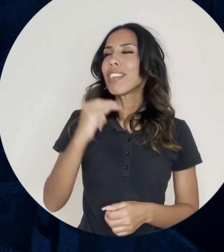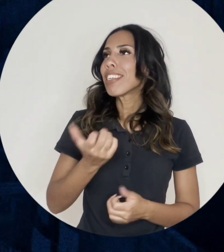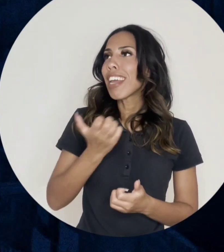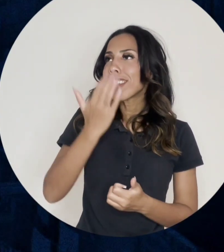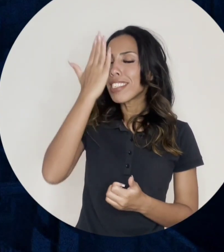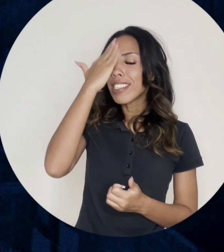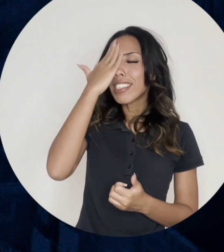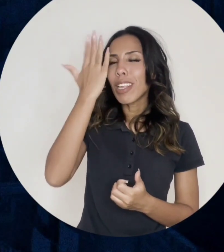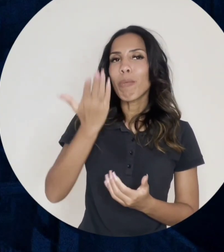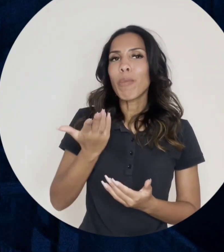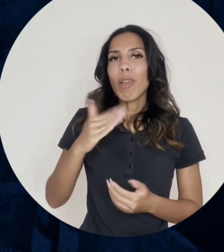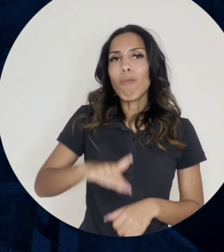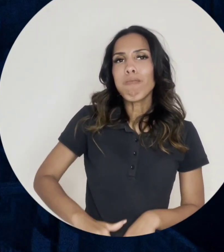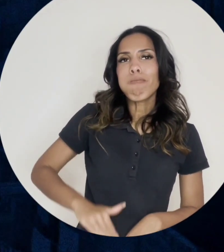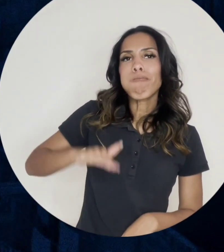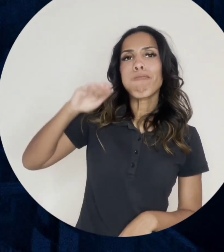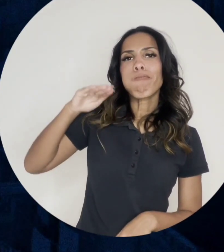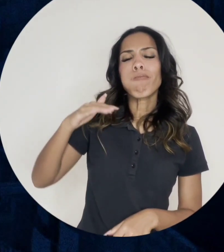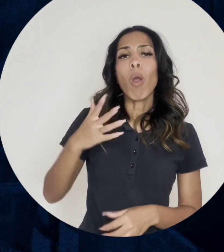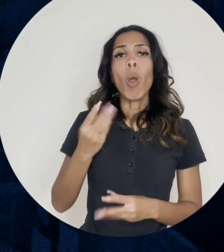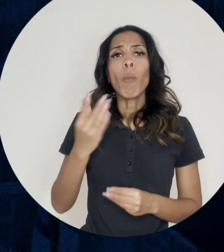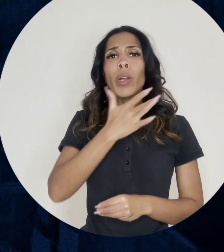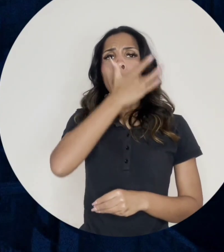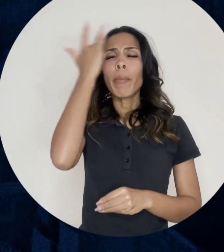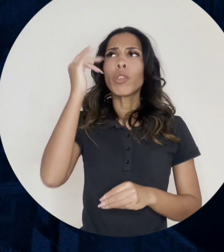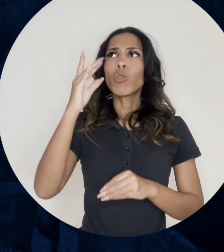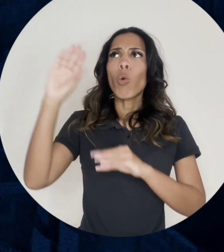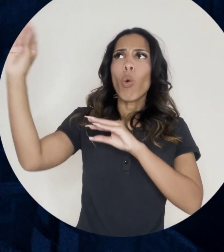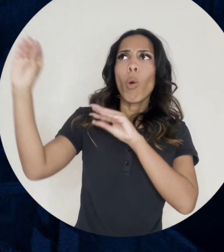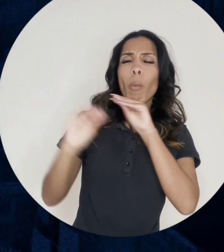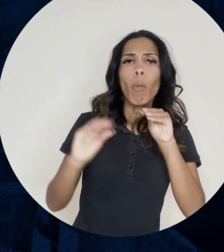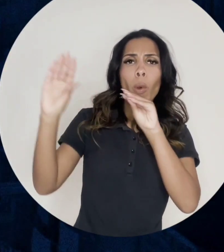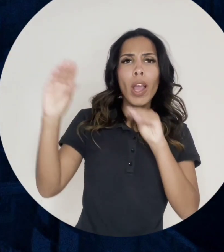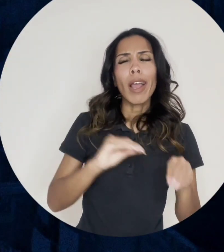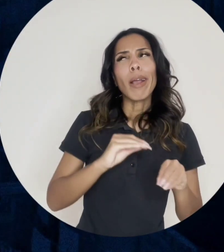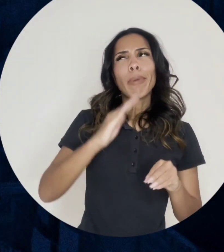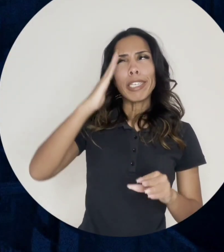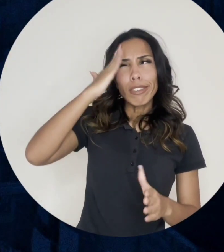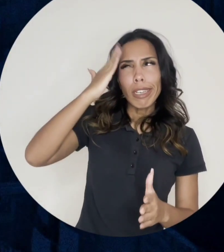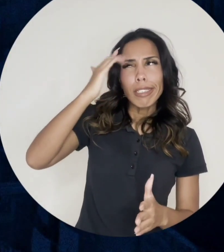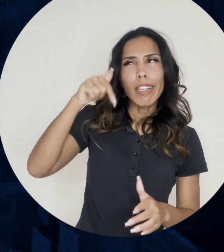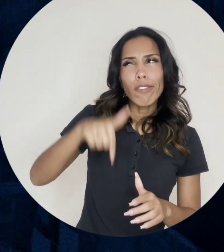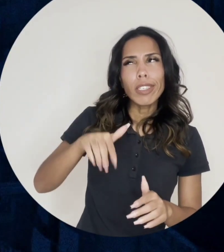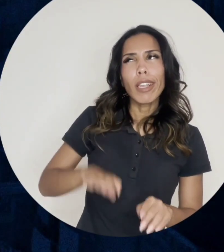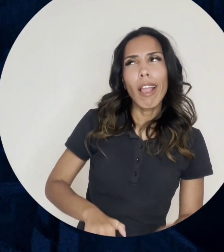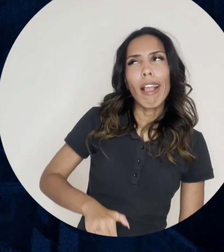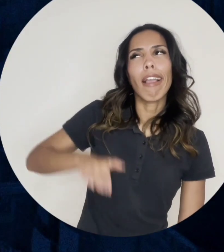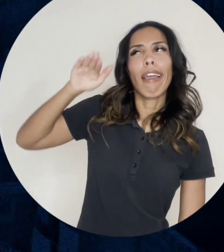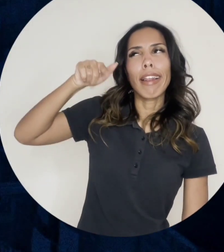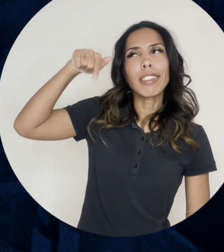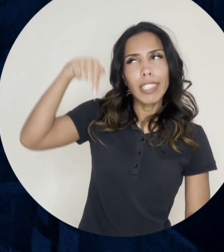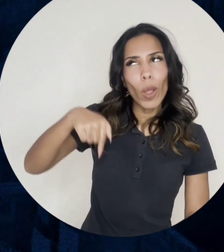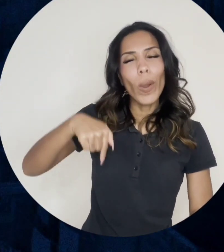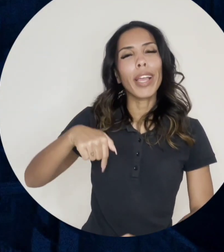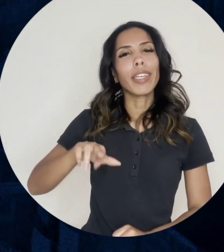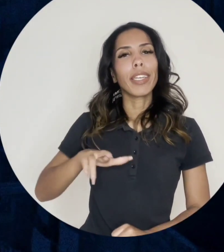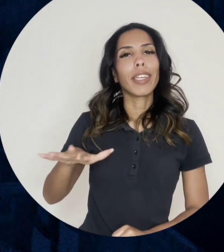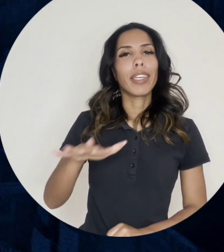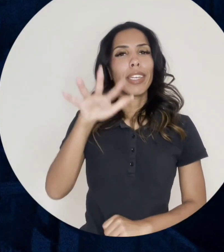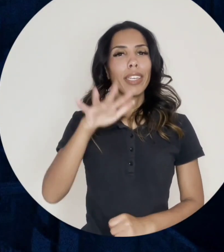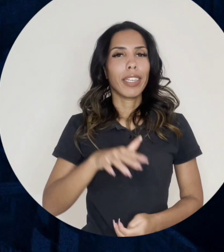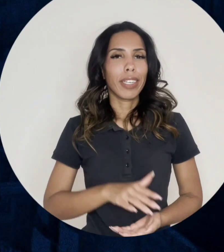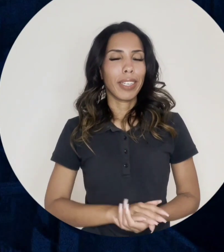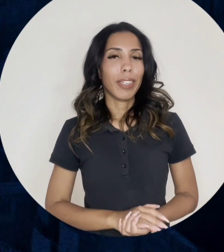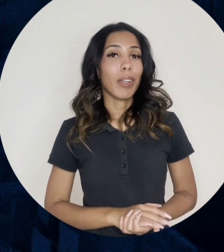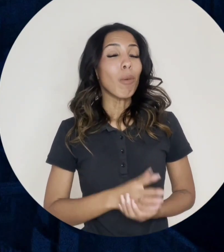né? Porque aqui a gente tem muita gente imigrante, mas já estou sabendo que você é cria. Fala aí da sua origem pra gente. Primeiro,